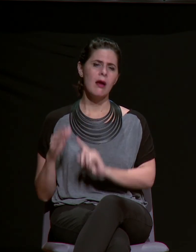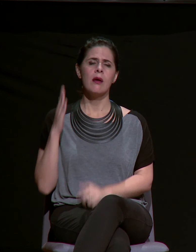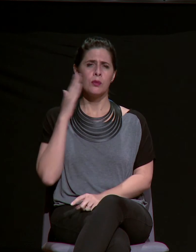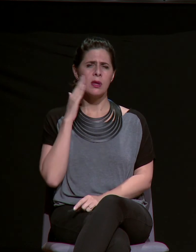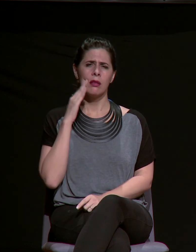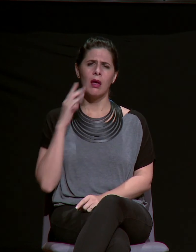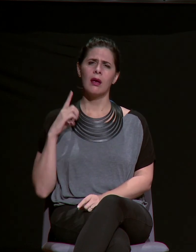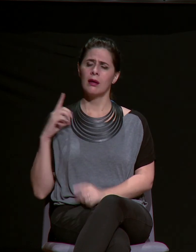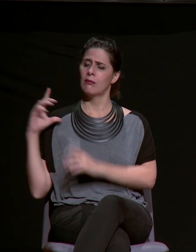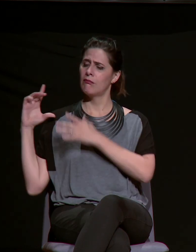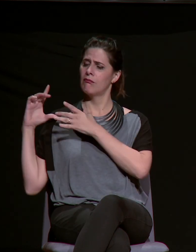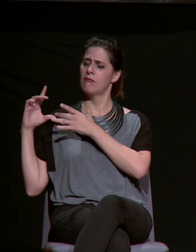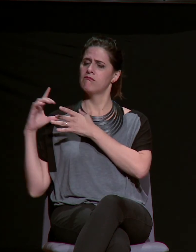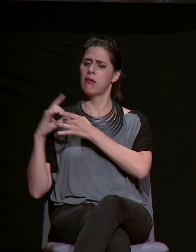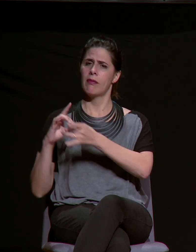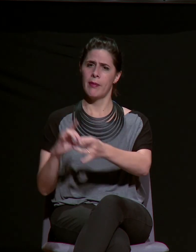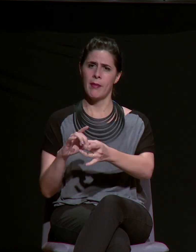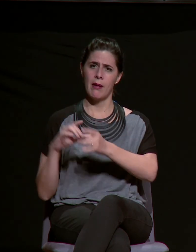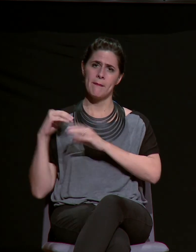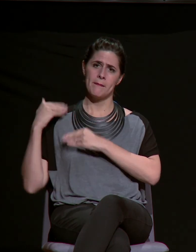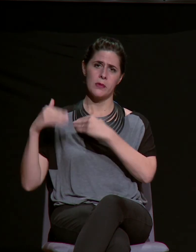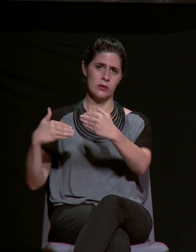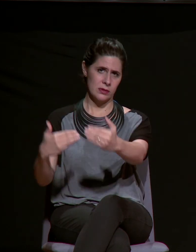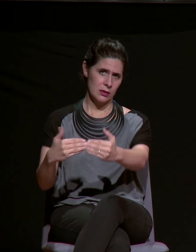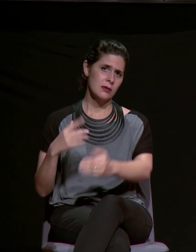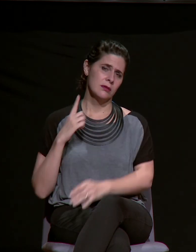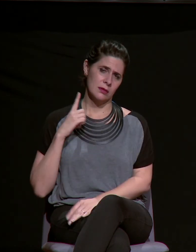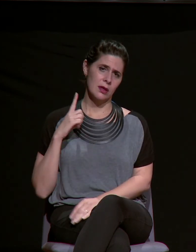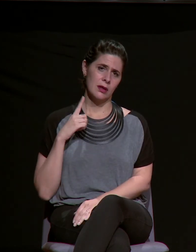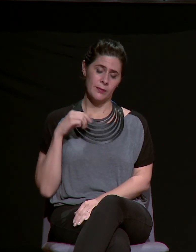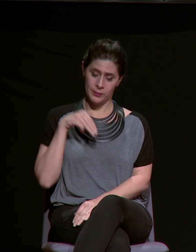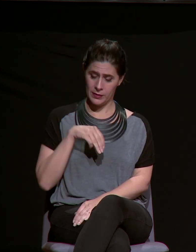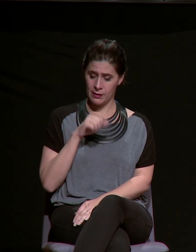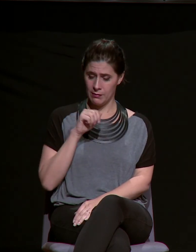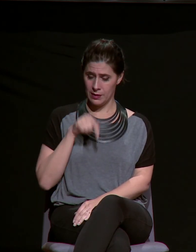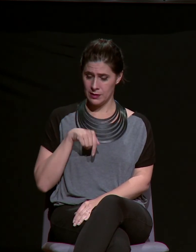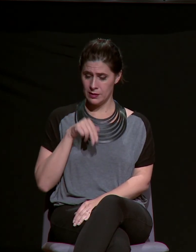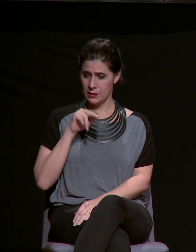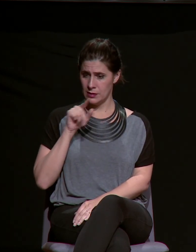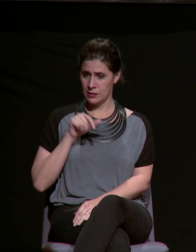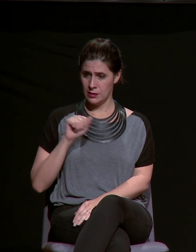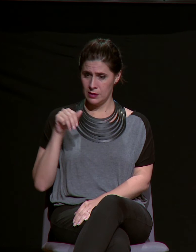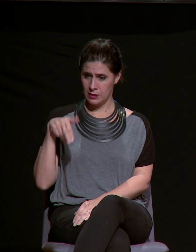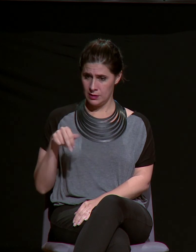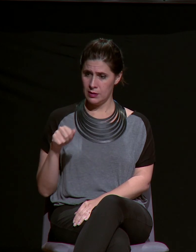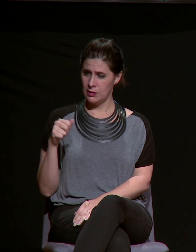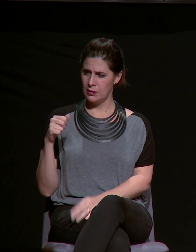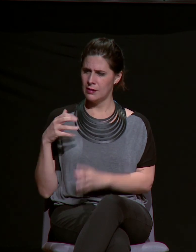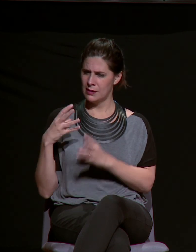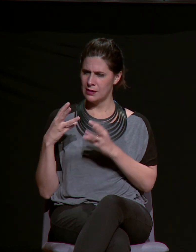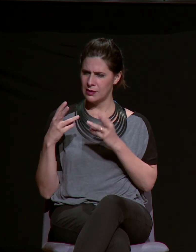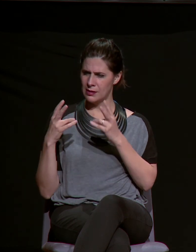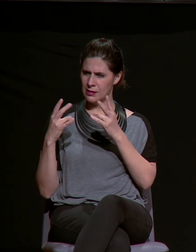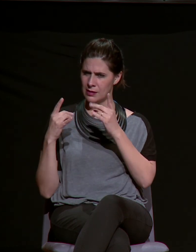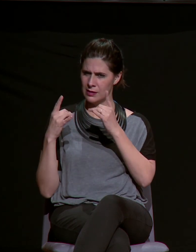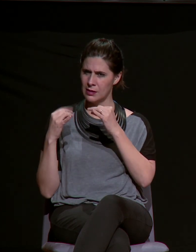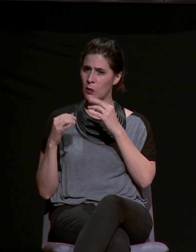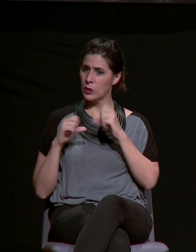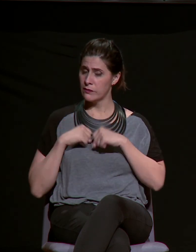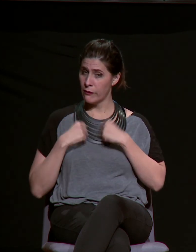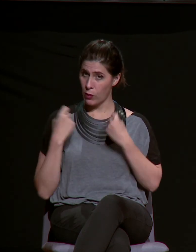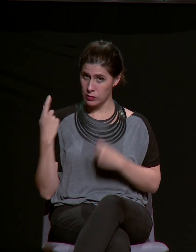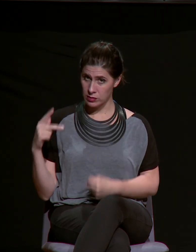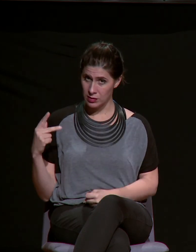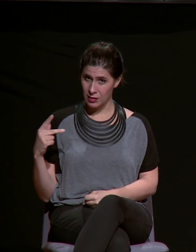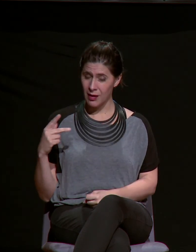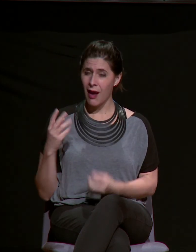Quando o Manzano descreve esse esforço dele quase... É tão delicado que